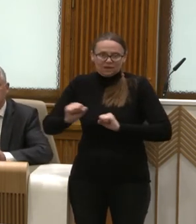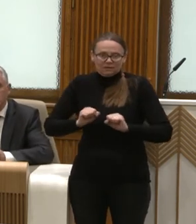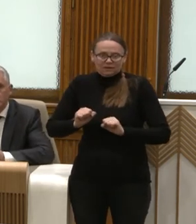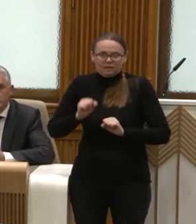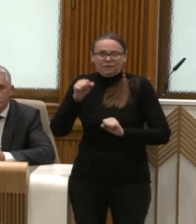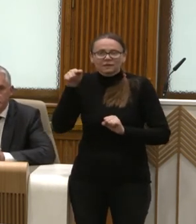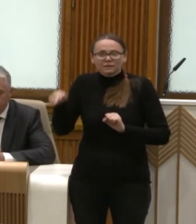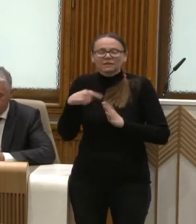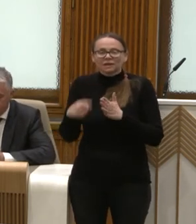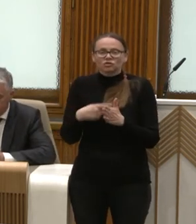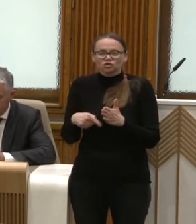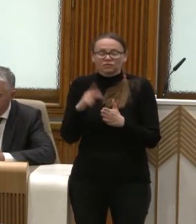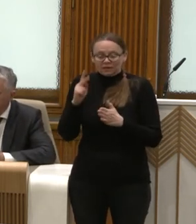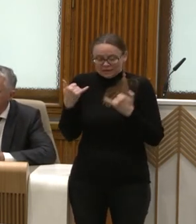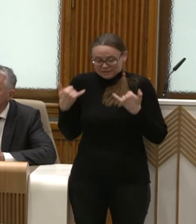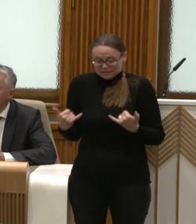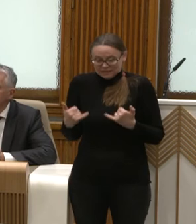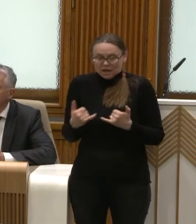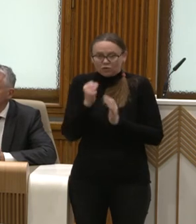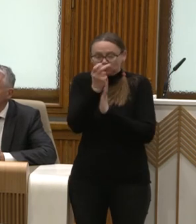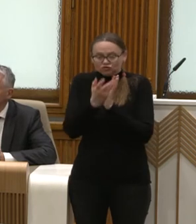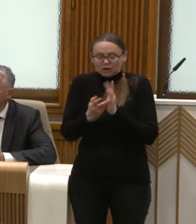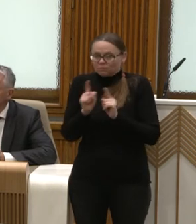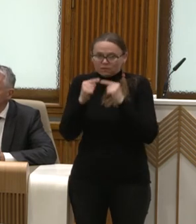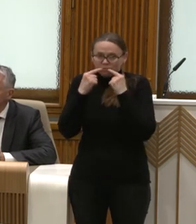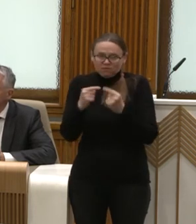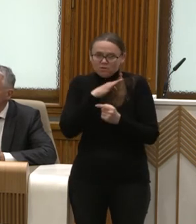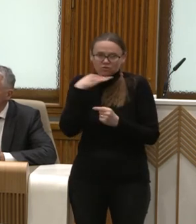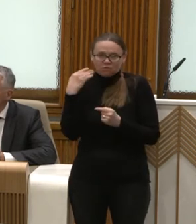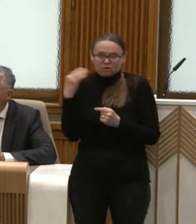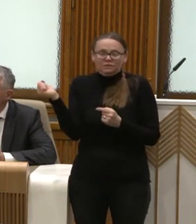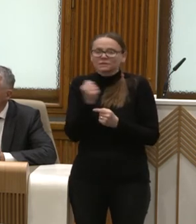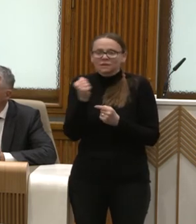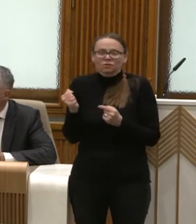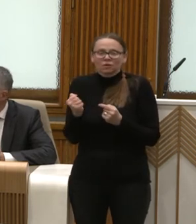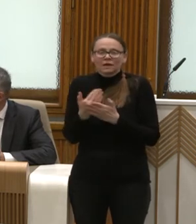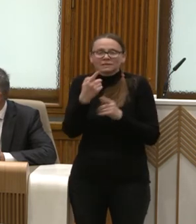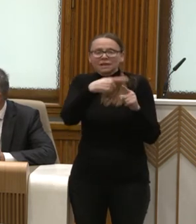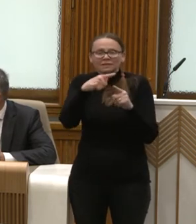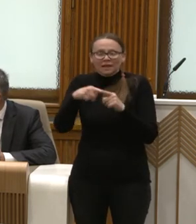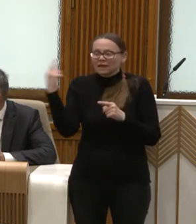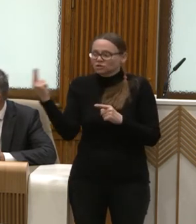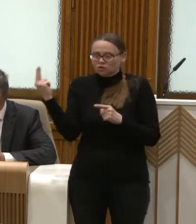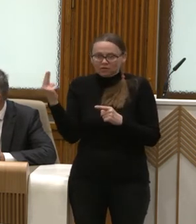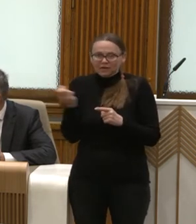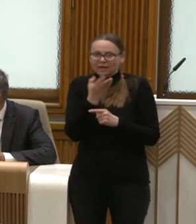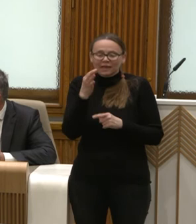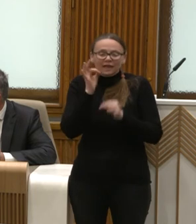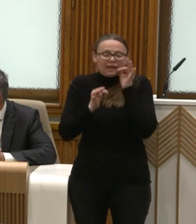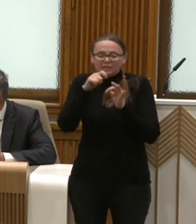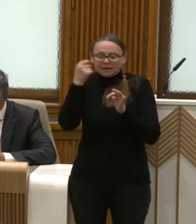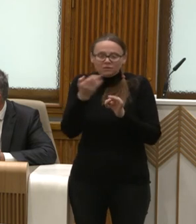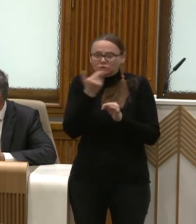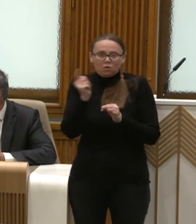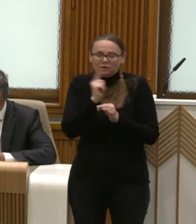nam te številke, ki jih zdaj le štejemo, ne povejo dosti, ker za dele Slovenije, kjer testov sploh ni bilo